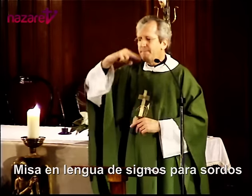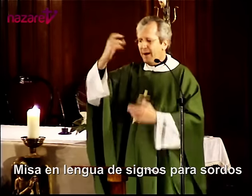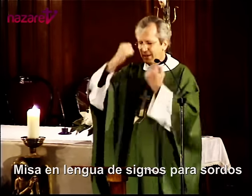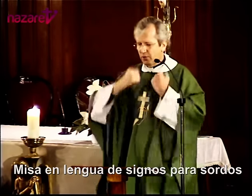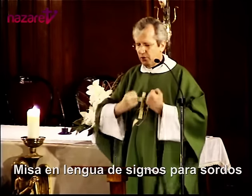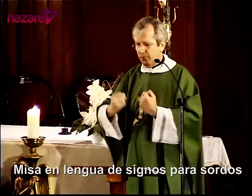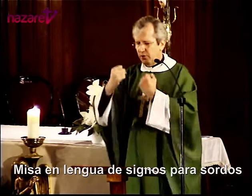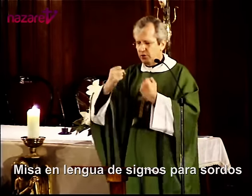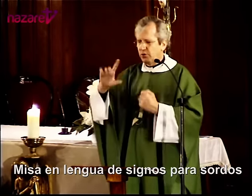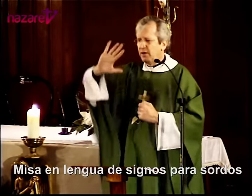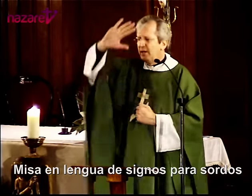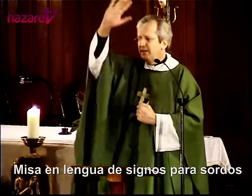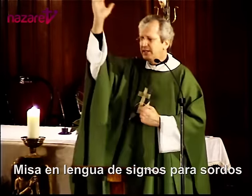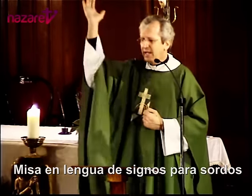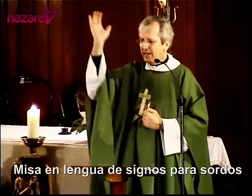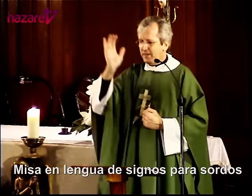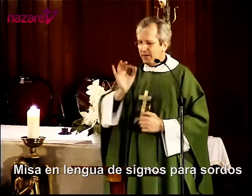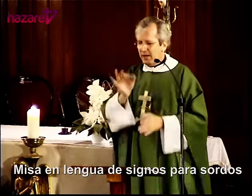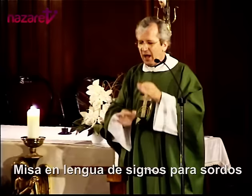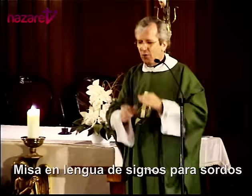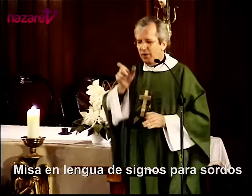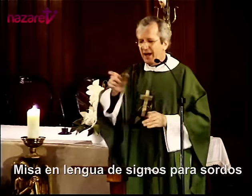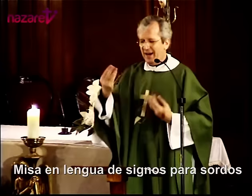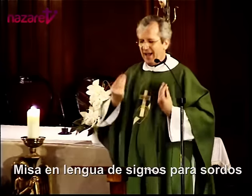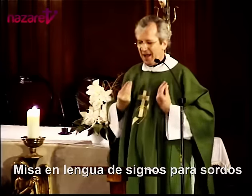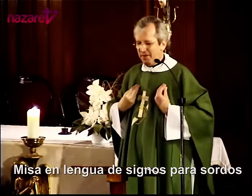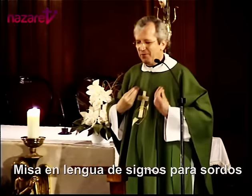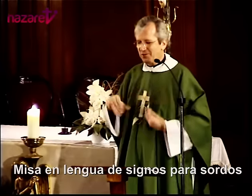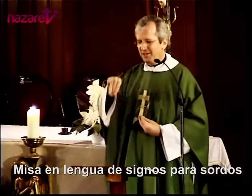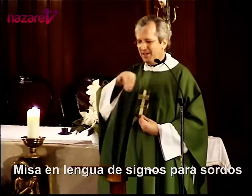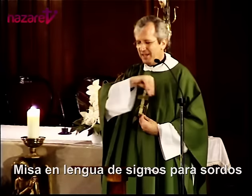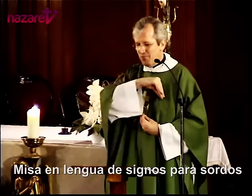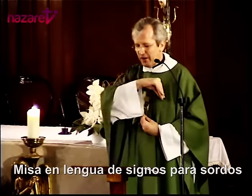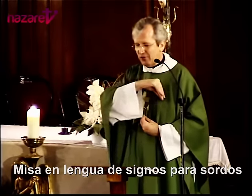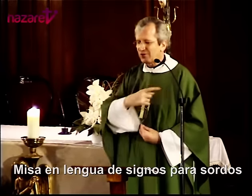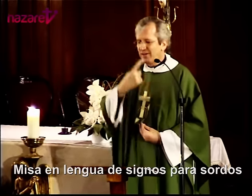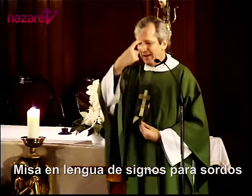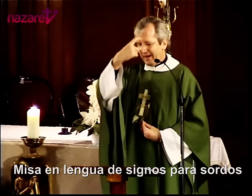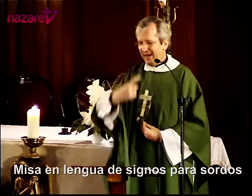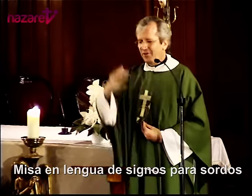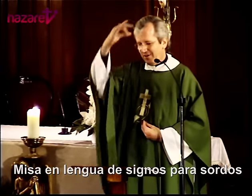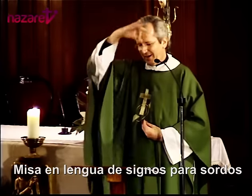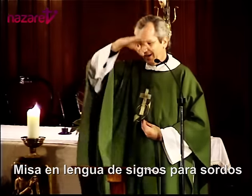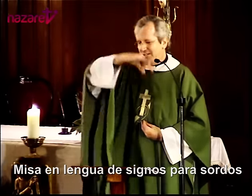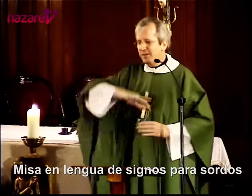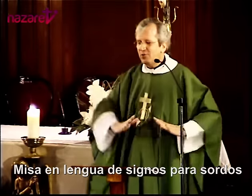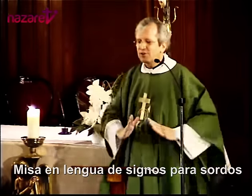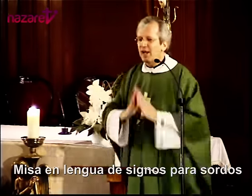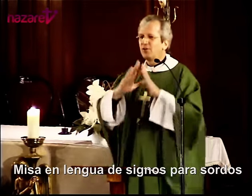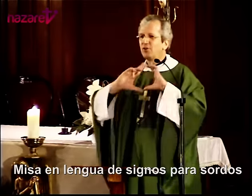Padre Todopoderoso. Desde allí ha de venir a juzgar a vivos y muertos. Creo en el Espíritu Santo,